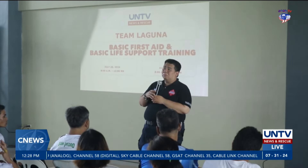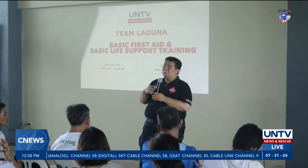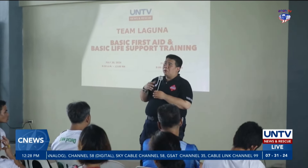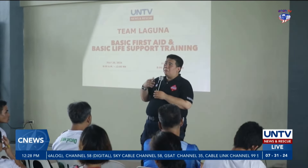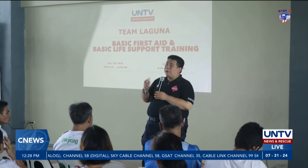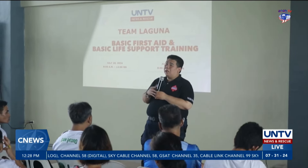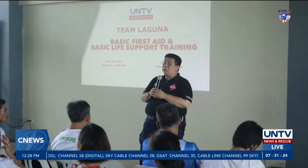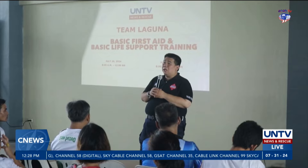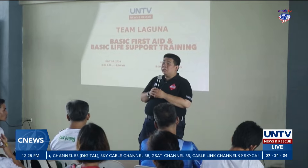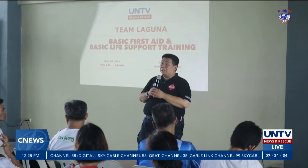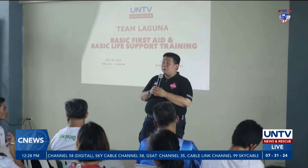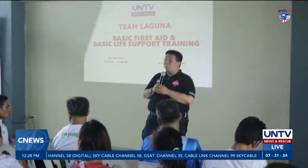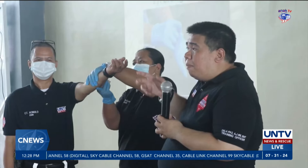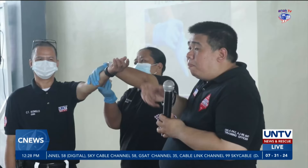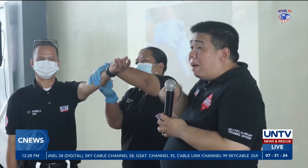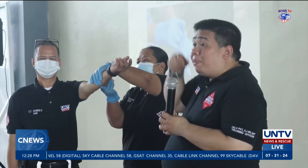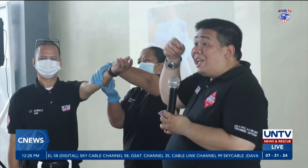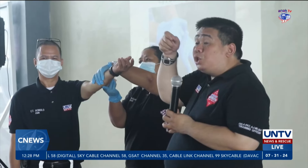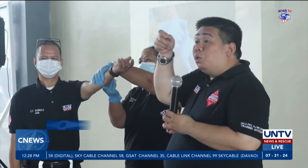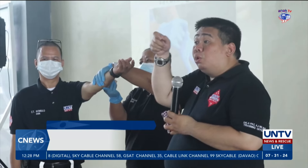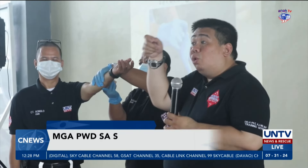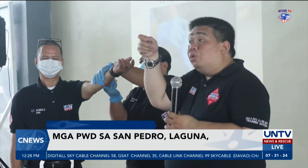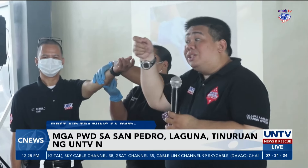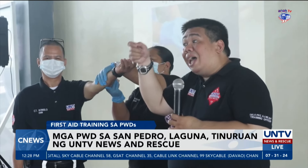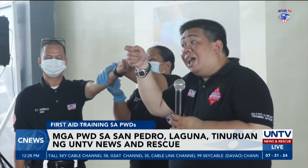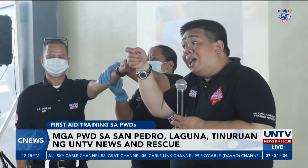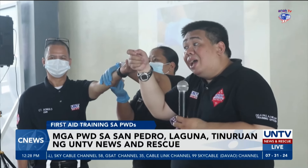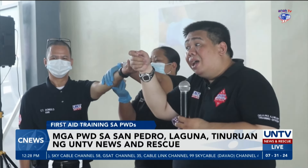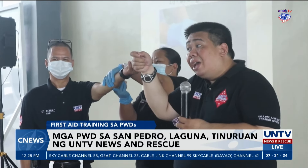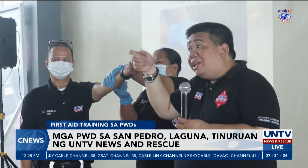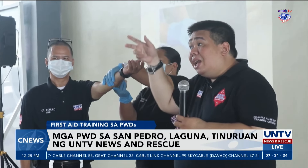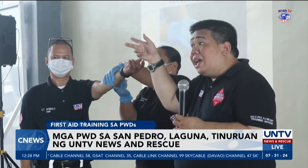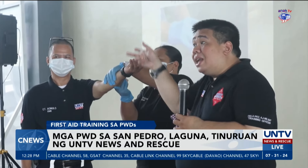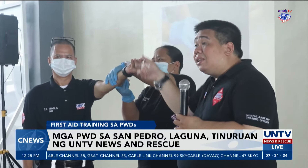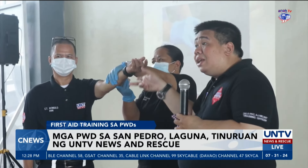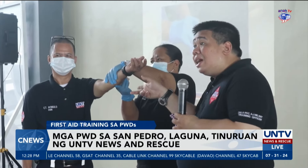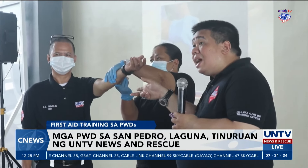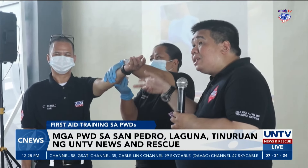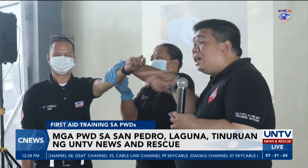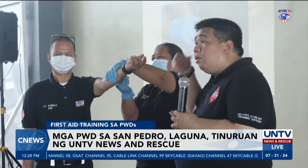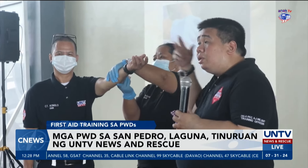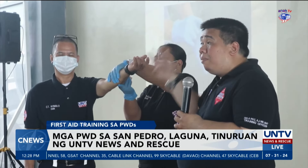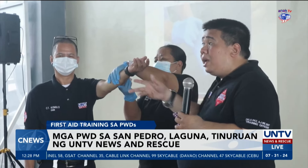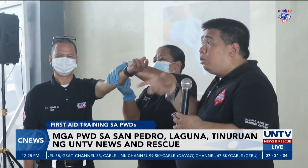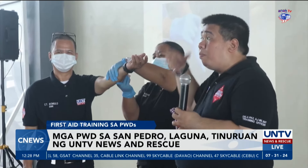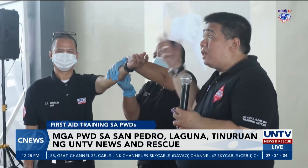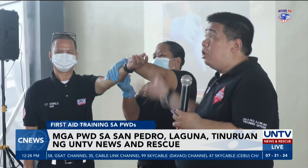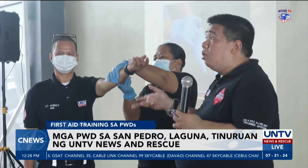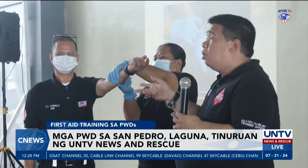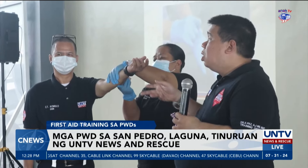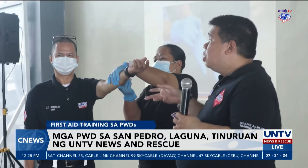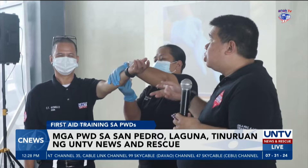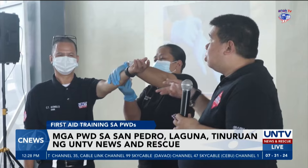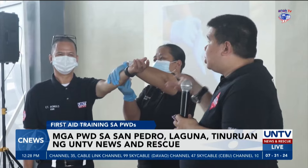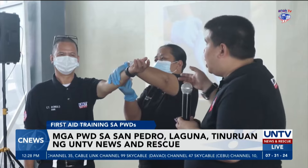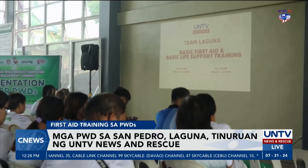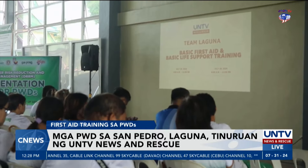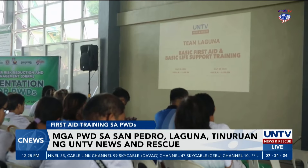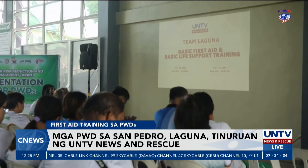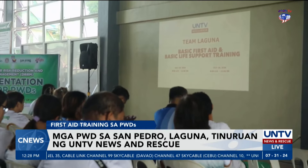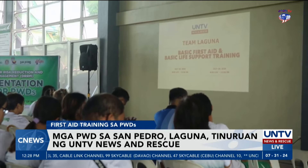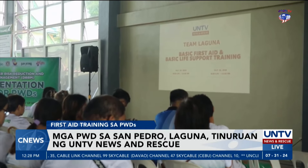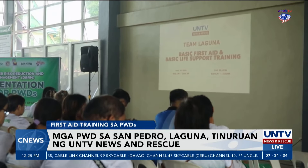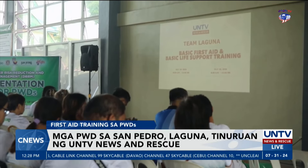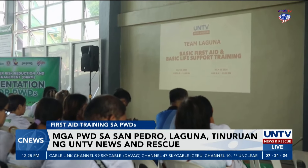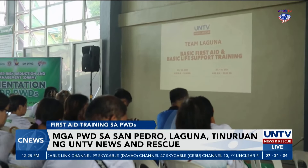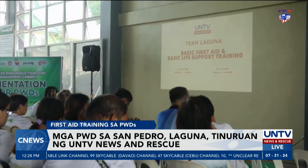sa mga may PWD ng ganong importance. Maraming salamat sa inyo, UNTV, sa pagkakaroon